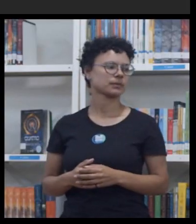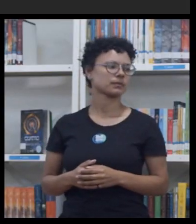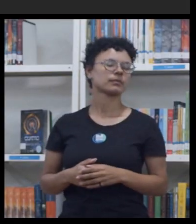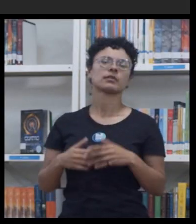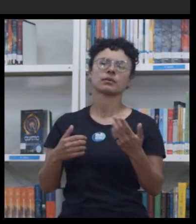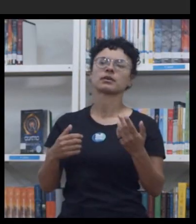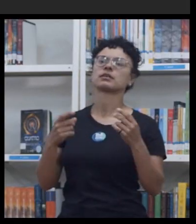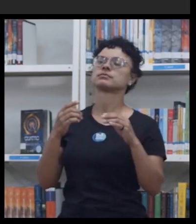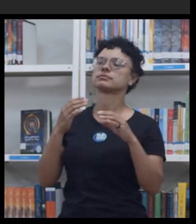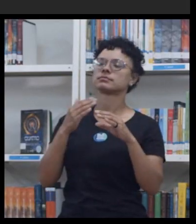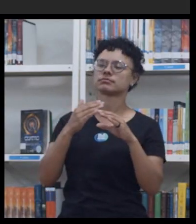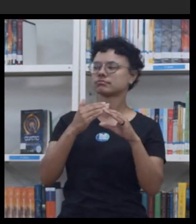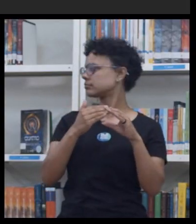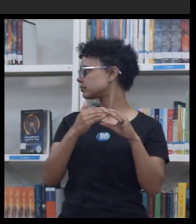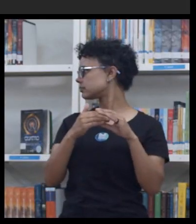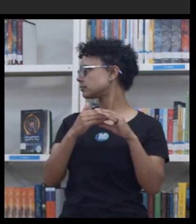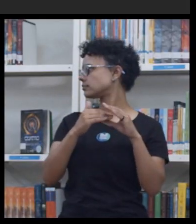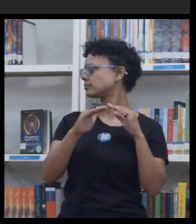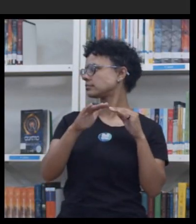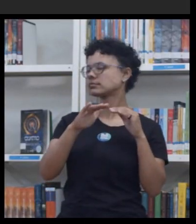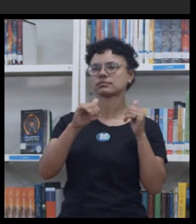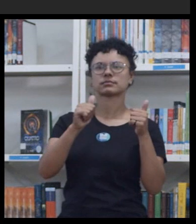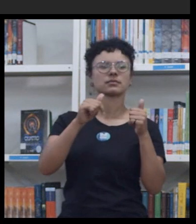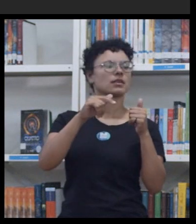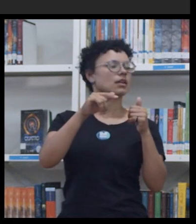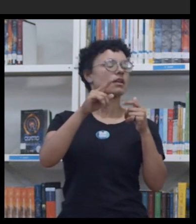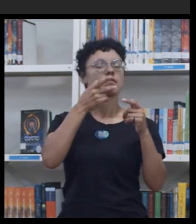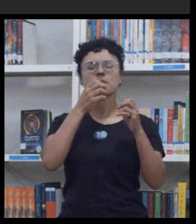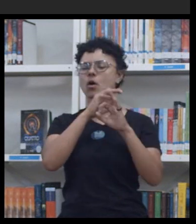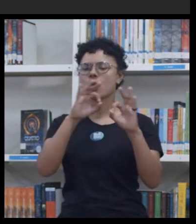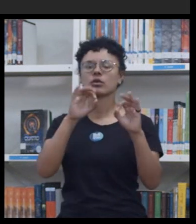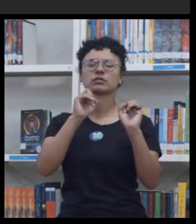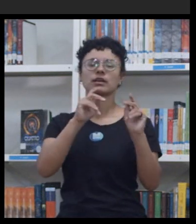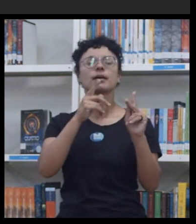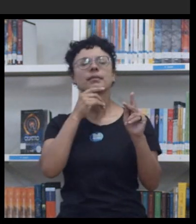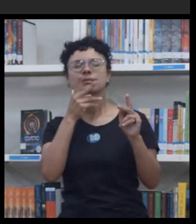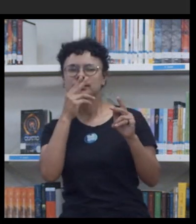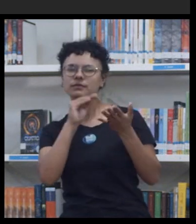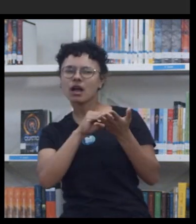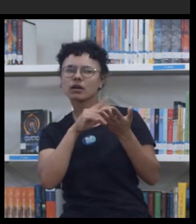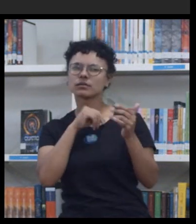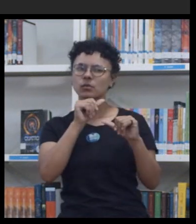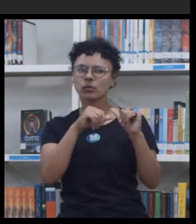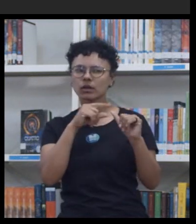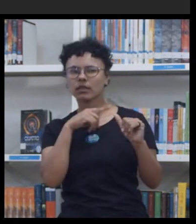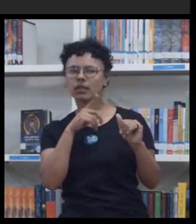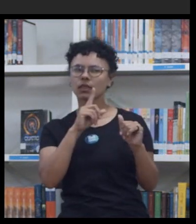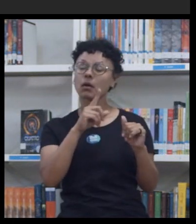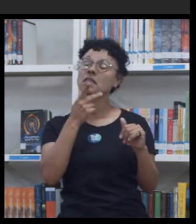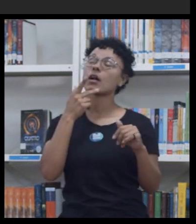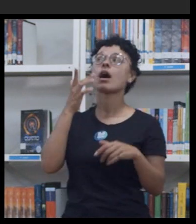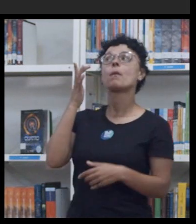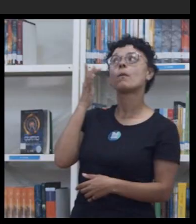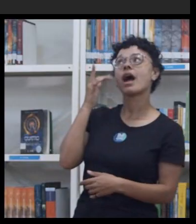Manda isso para a pessoa vai falar, nossa, tá demais, tá, não sei o quê. Aí você fala, tá bom, tá demais, mas tem alguma coisa que você mudaria?